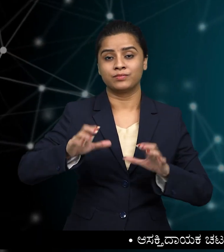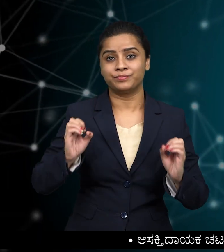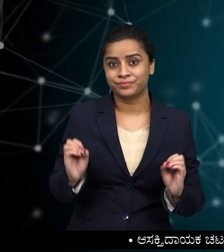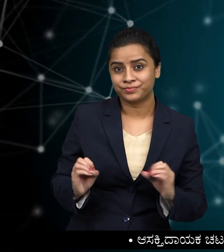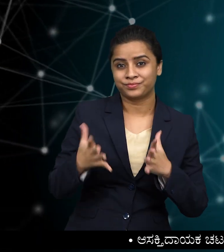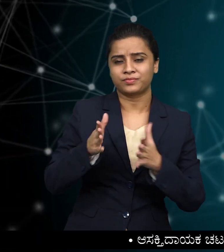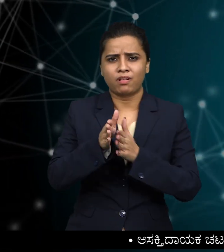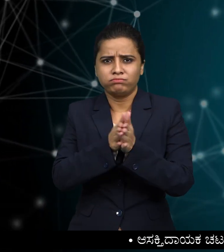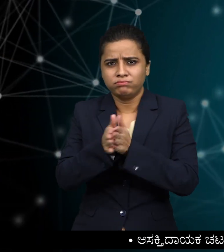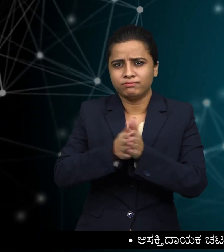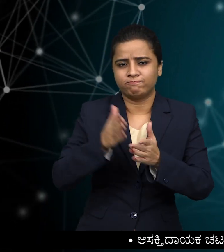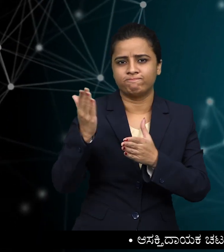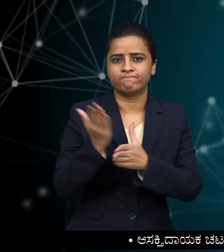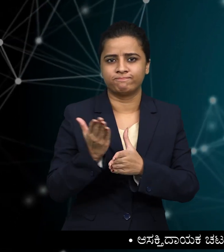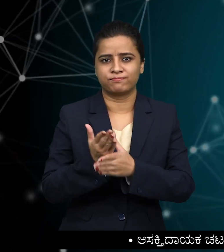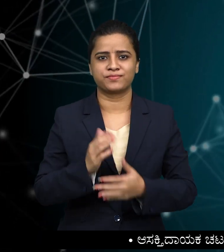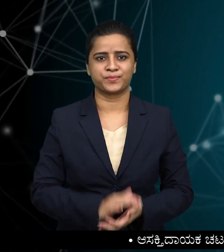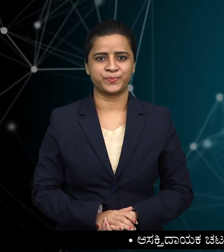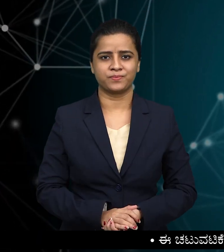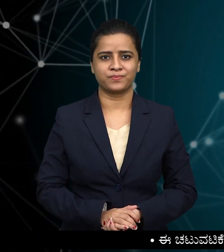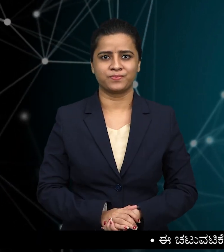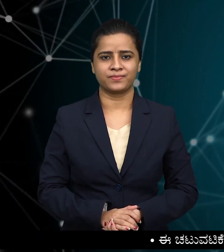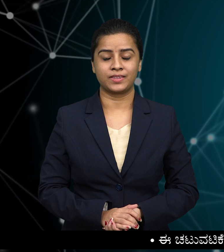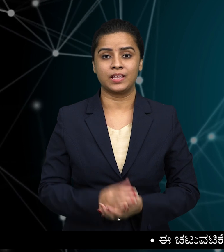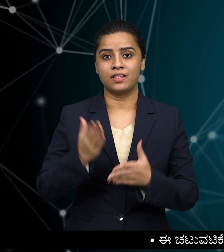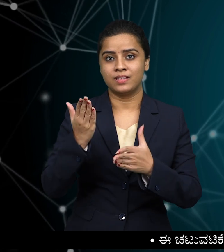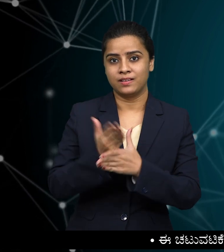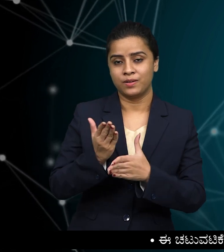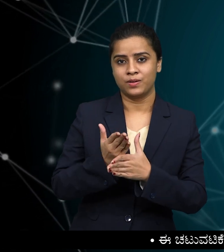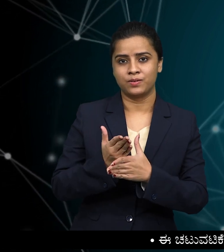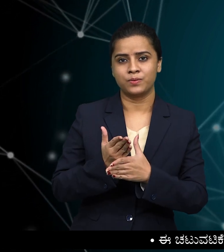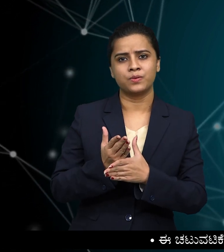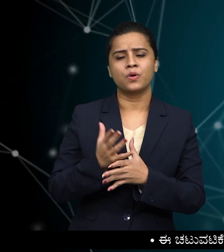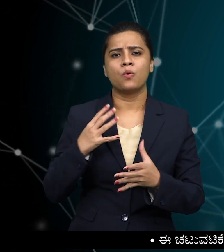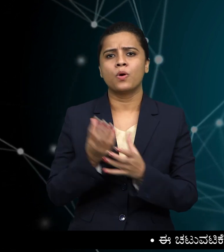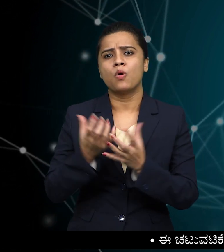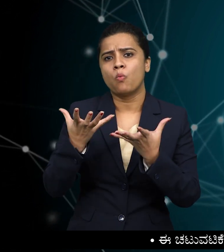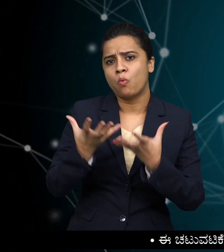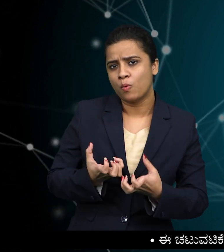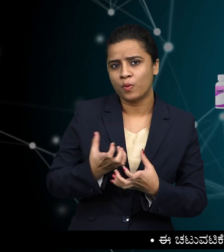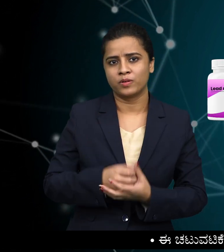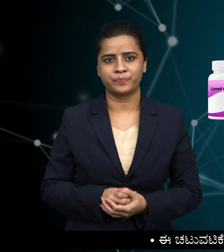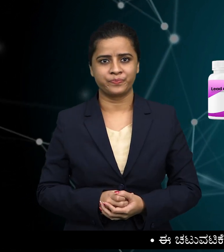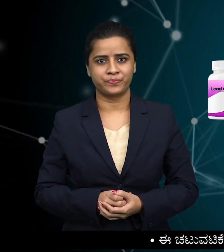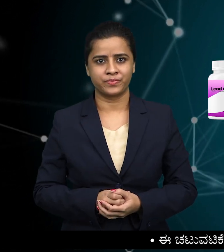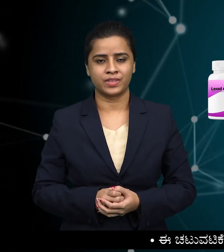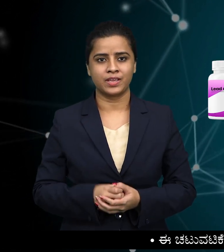ಆಸಕ್ತಿದಾಯಕ ಚಟುವಟಿಕೆಯೊಂದಿಗೆ ಪ್ರಾರಂಭಿಸೋಣ. ಈ ಚಟುವಟಿಕೆಗಾಗಿ ನಾವು ಲಿಡ್ ನೈಟ್ರೇಟ್,